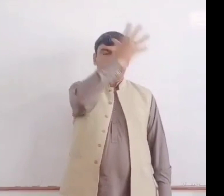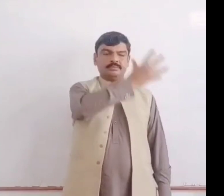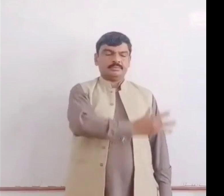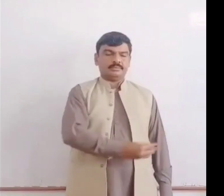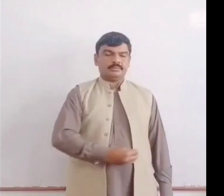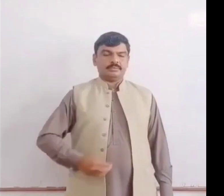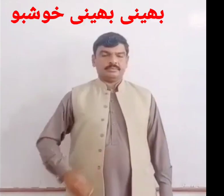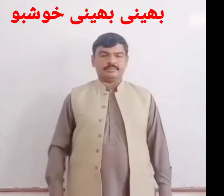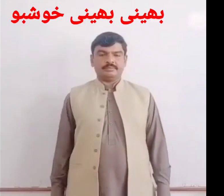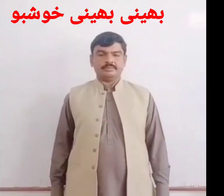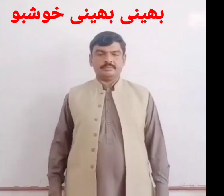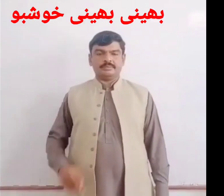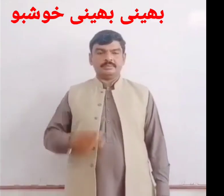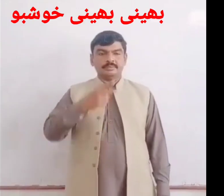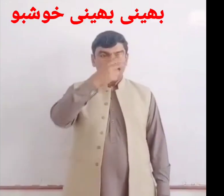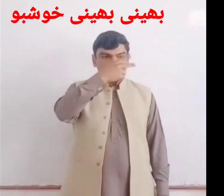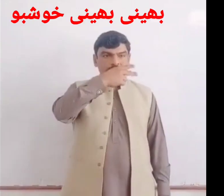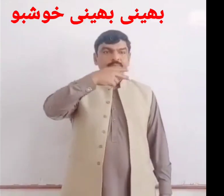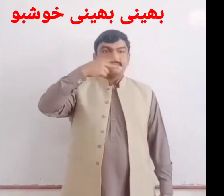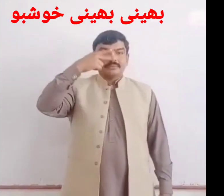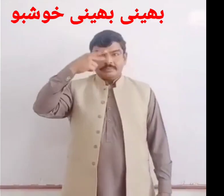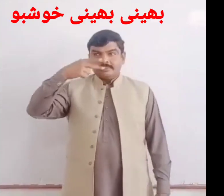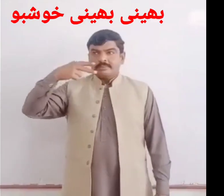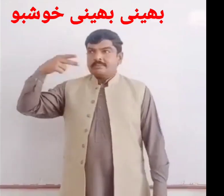भीनी भीनी खुशबू,